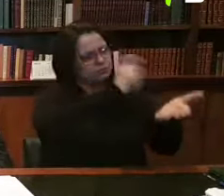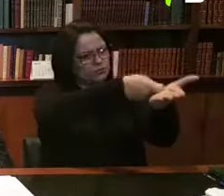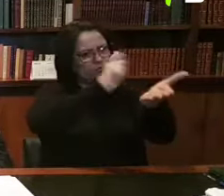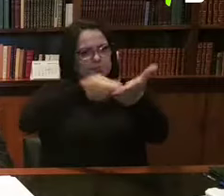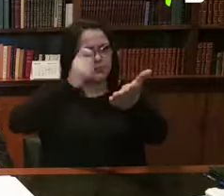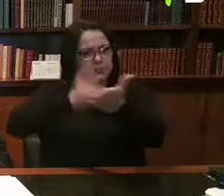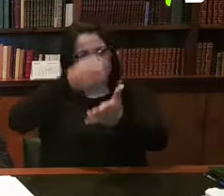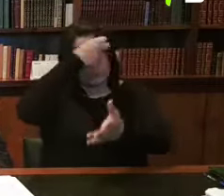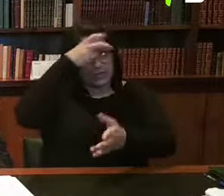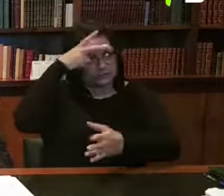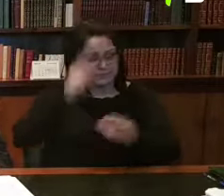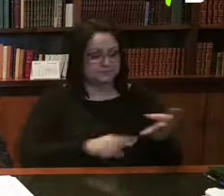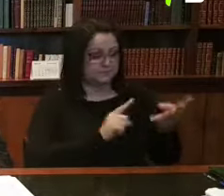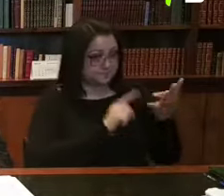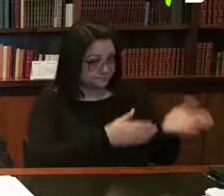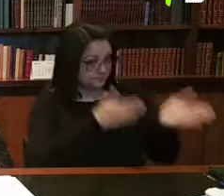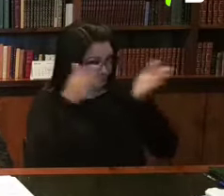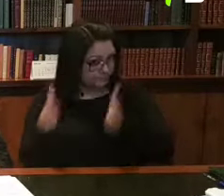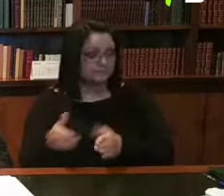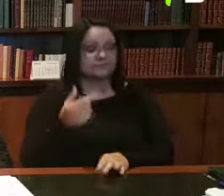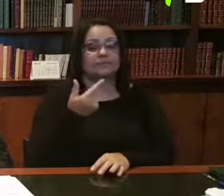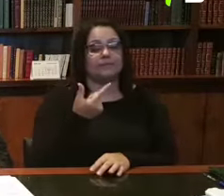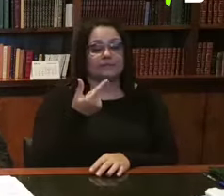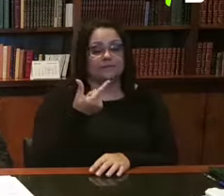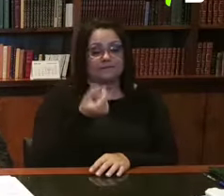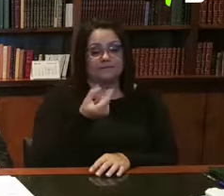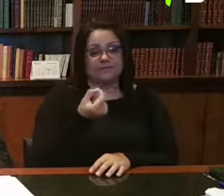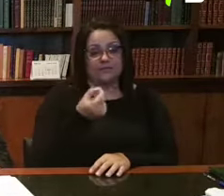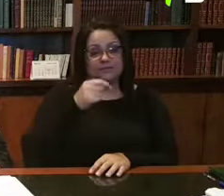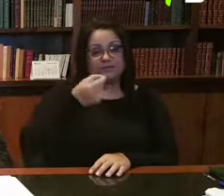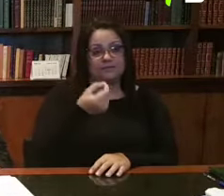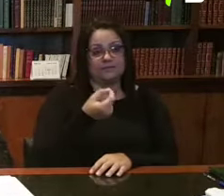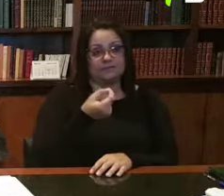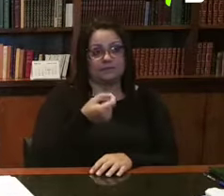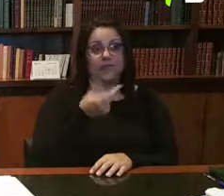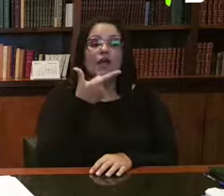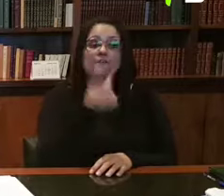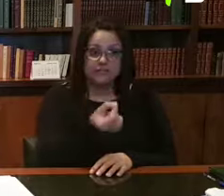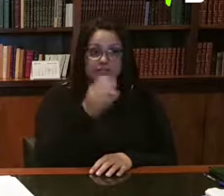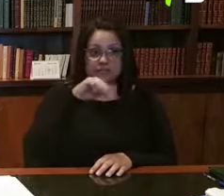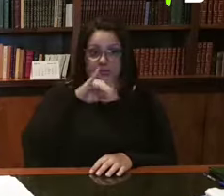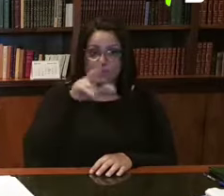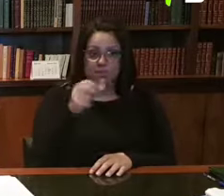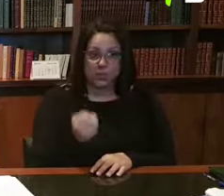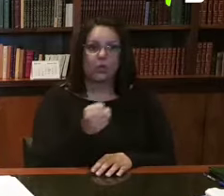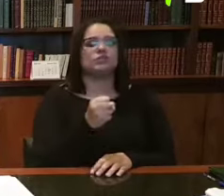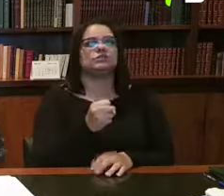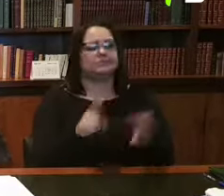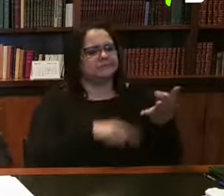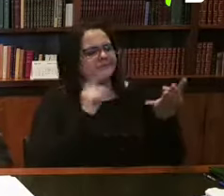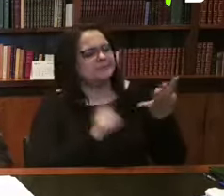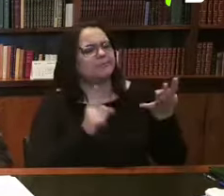logo depois mais 20 milhões de securitização era um recurso que eles podiam liberar e